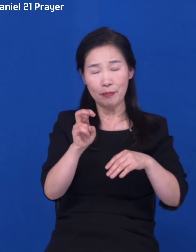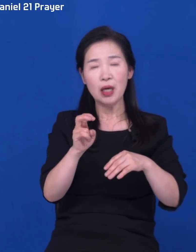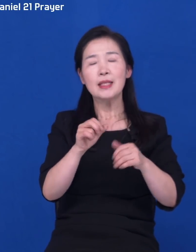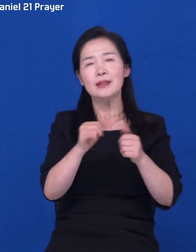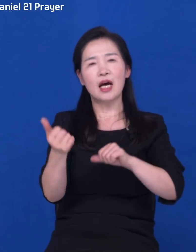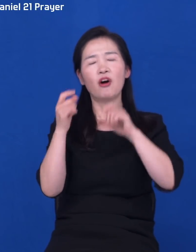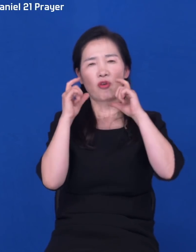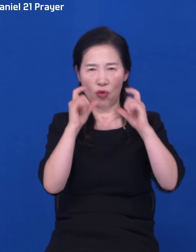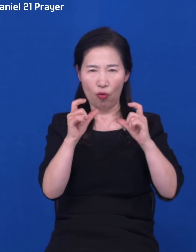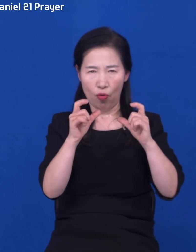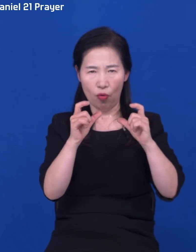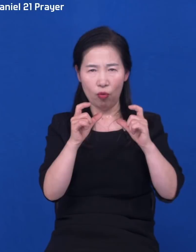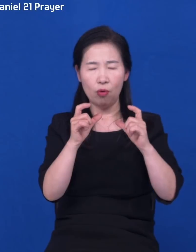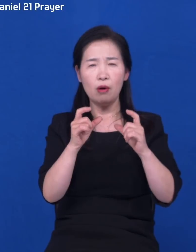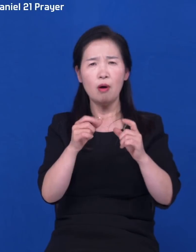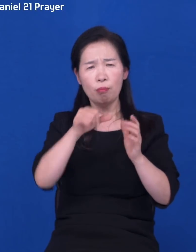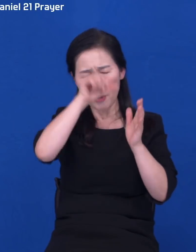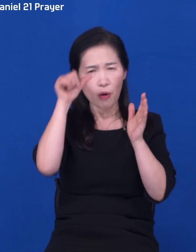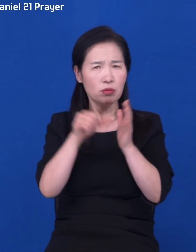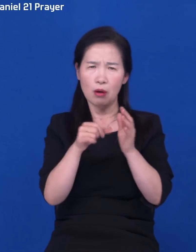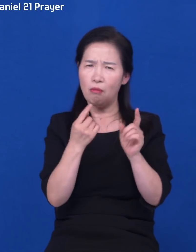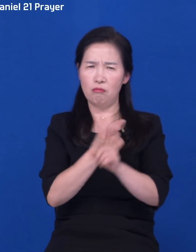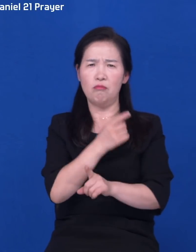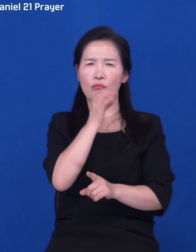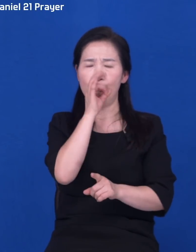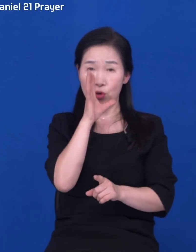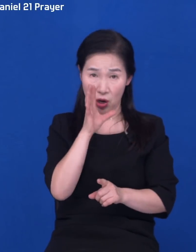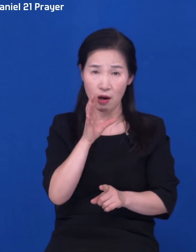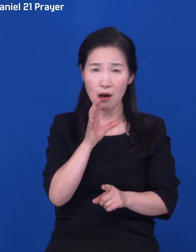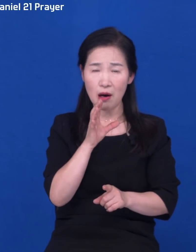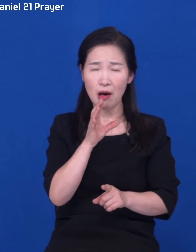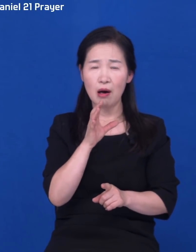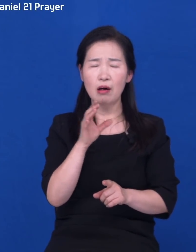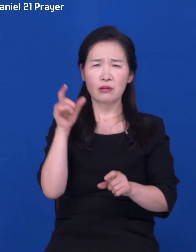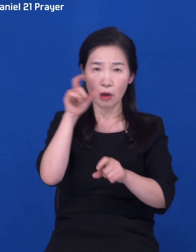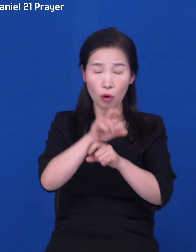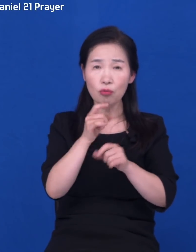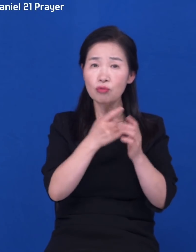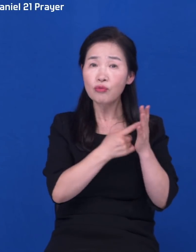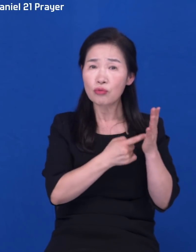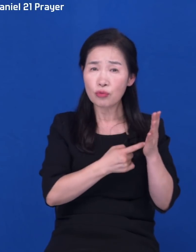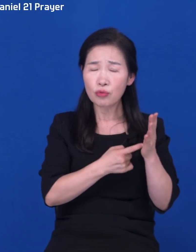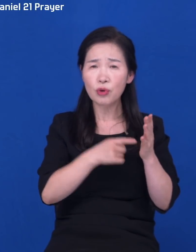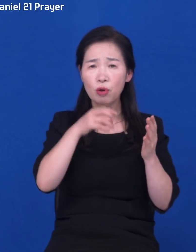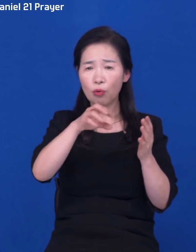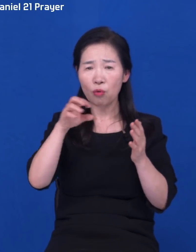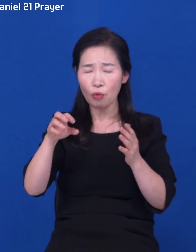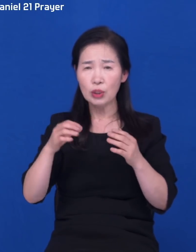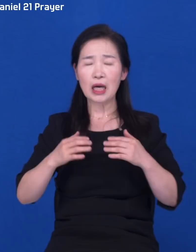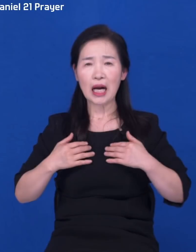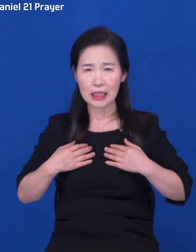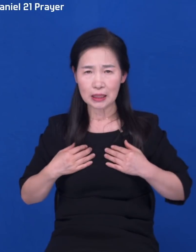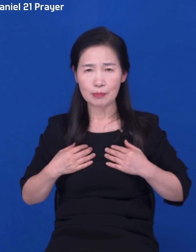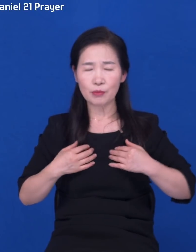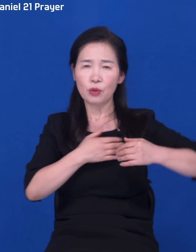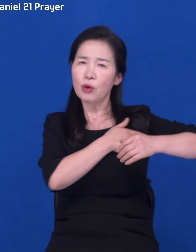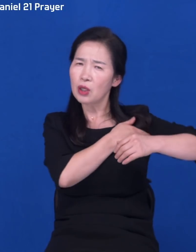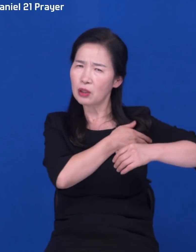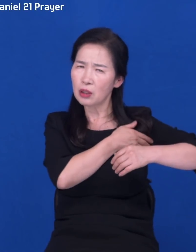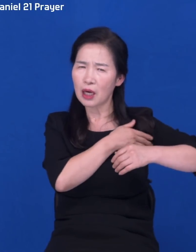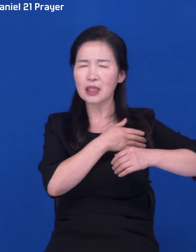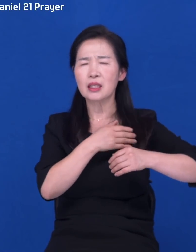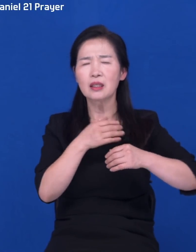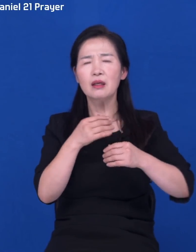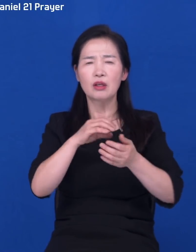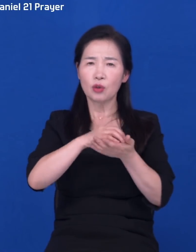거는 평생 못 고치고, 더군다나 이제 수술을 할 수 있는 부위 있는 가슴과 겨드랑이, 임파절밖에